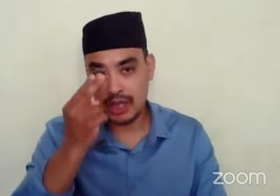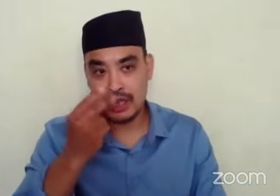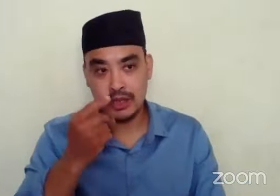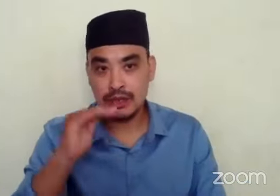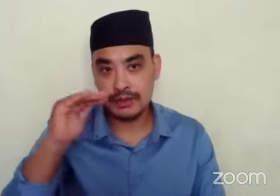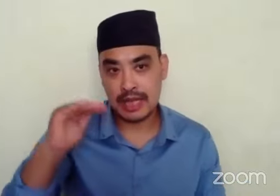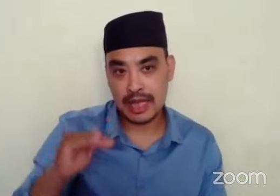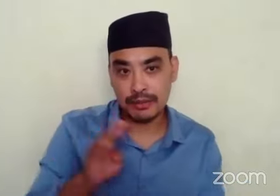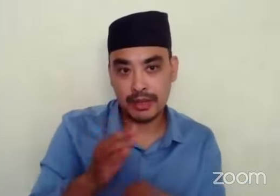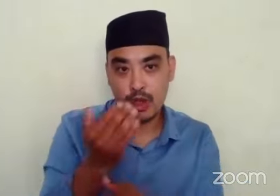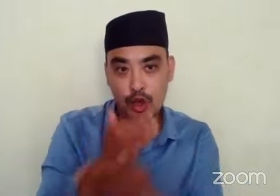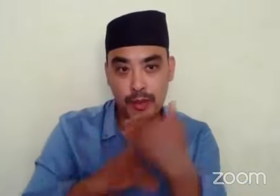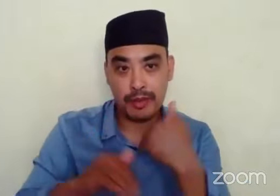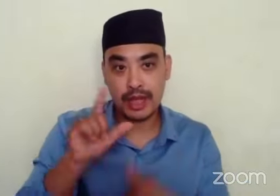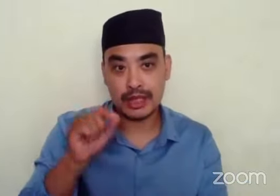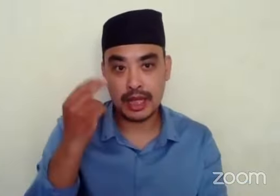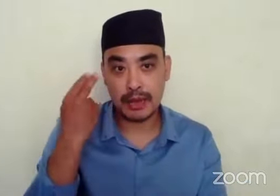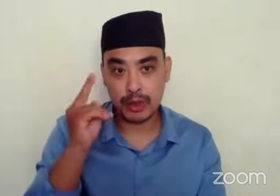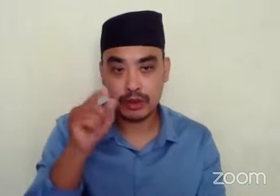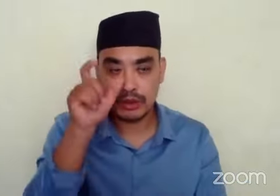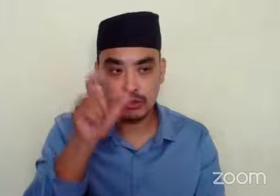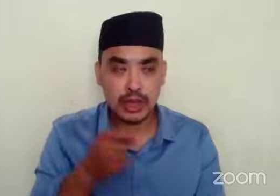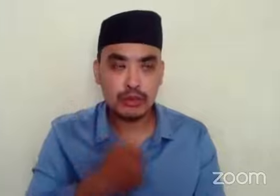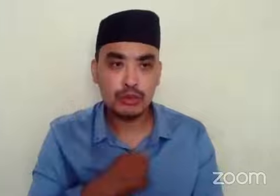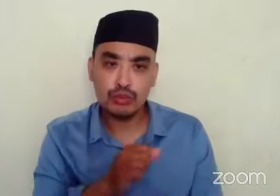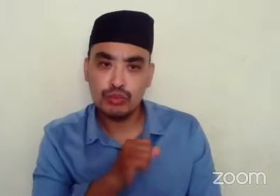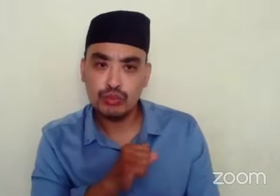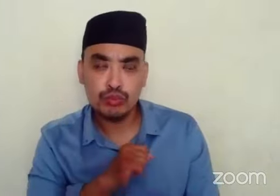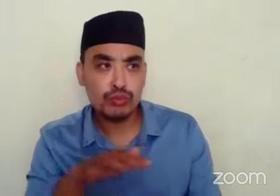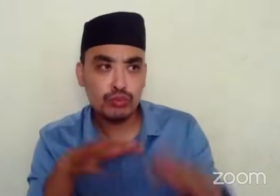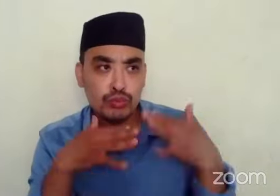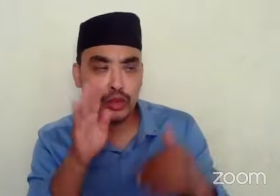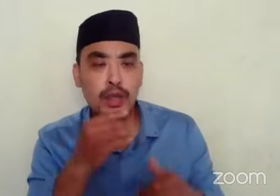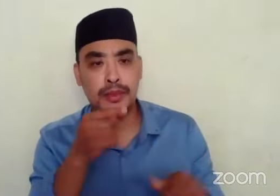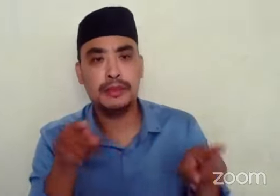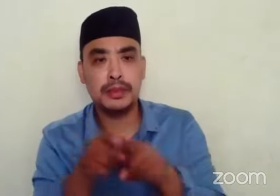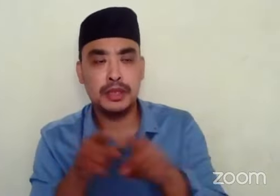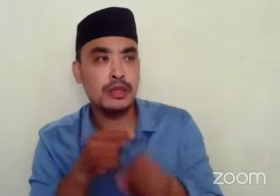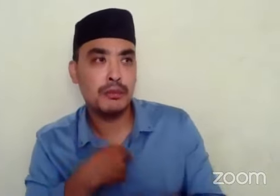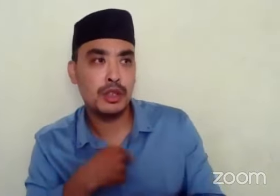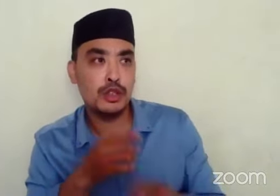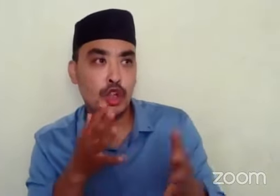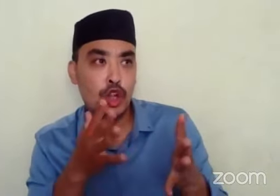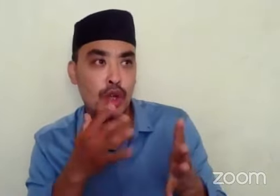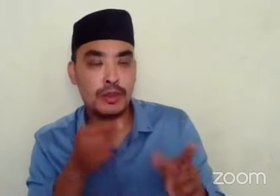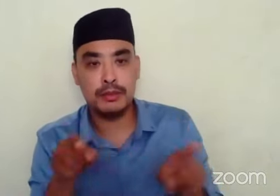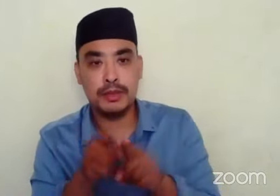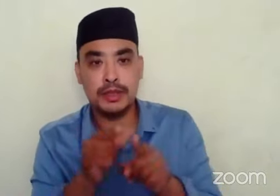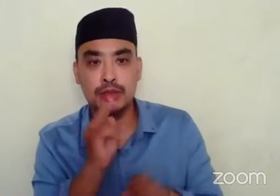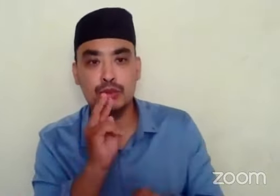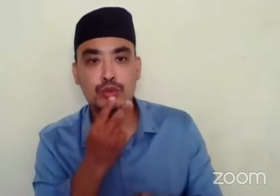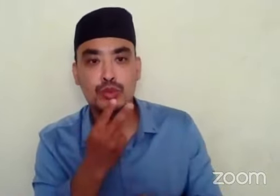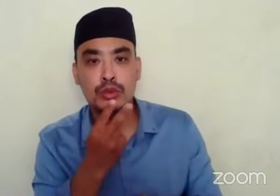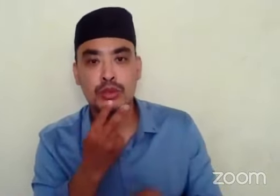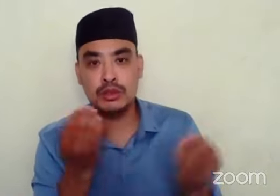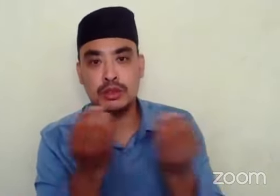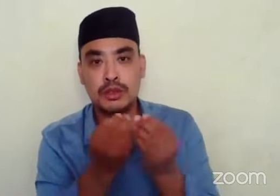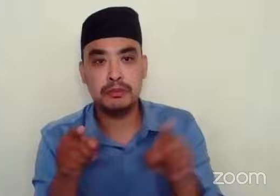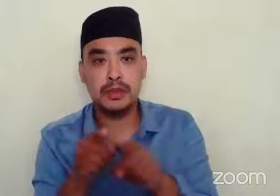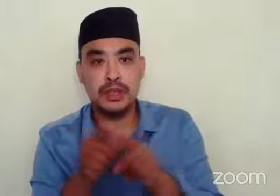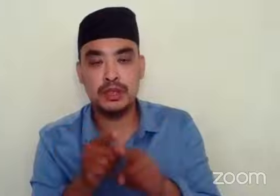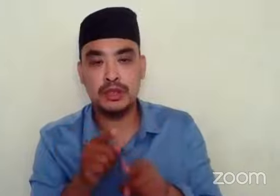छँदा अपाङ्गता भएको भएदेखि चाहिँ आफूमा यौन आकर्षण छ भने पनि यो मसँग छैन भनेर ढाँट्ने के,